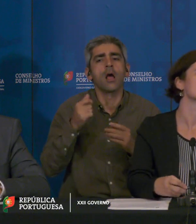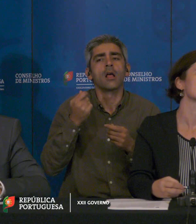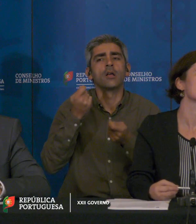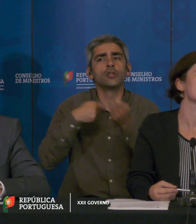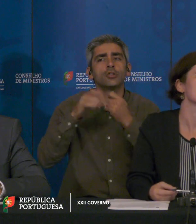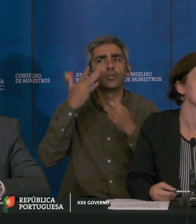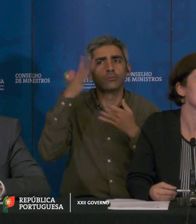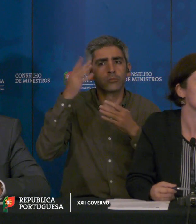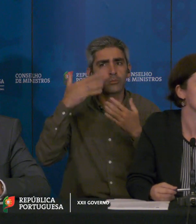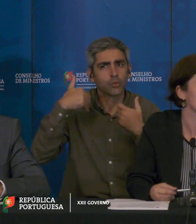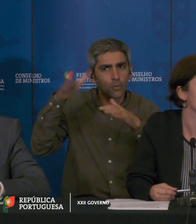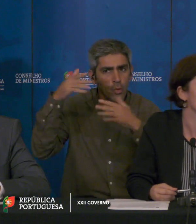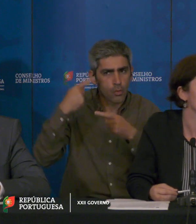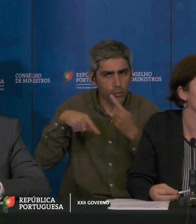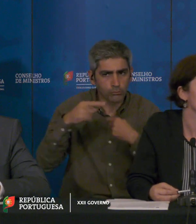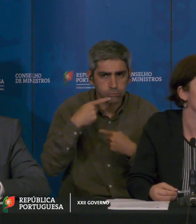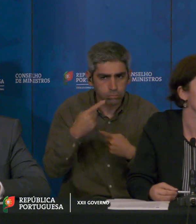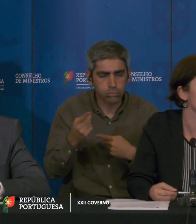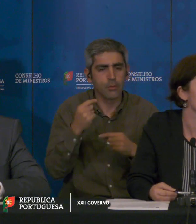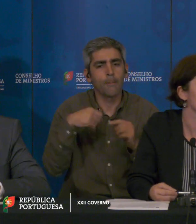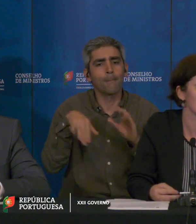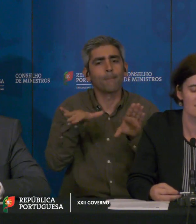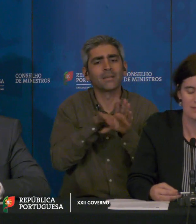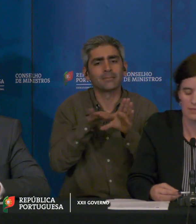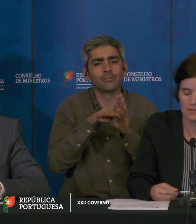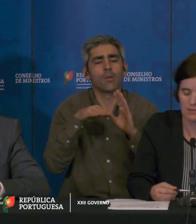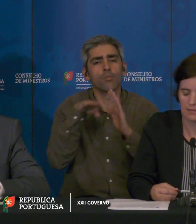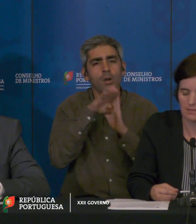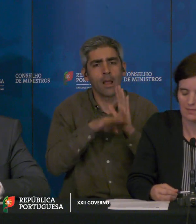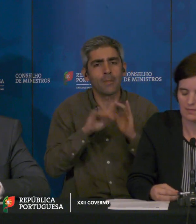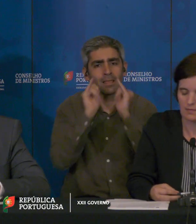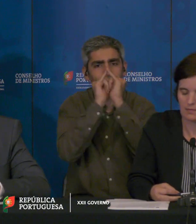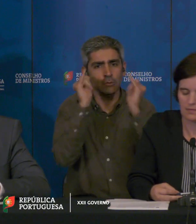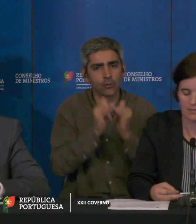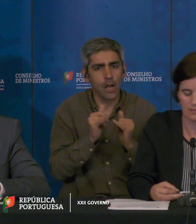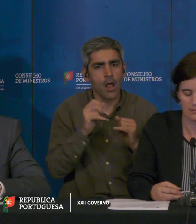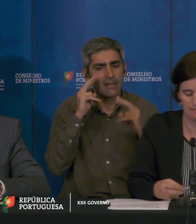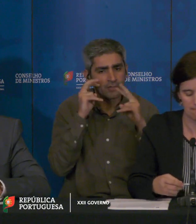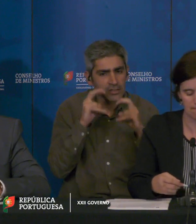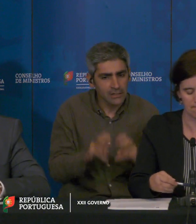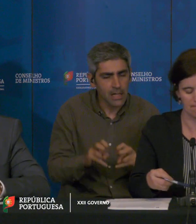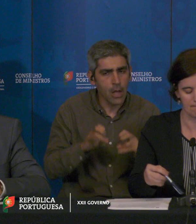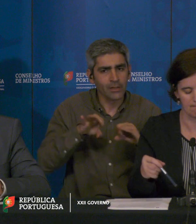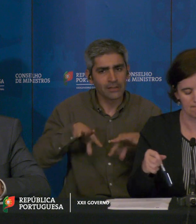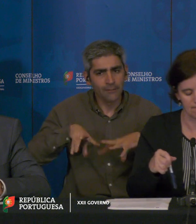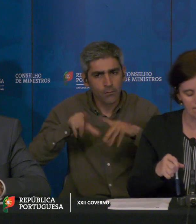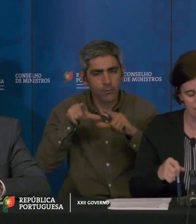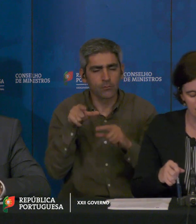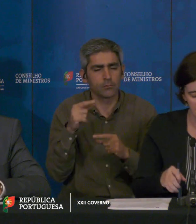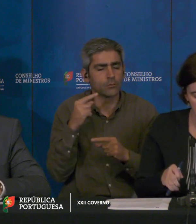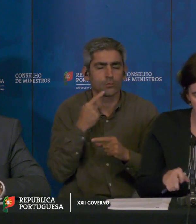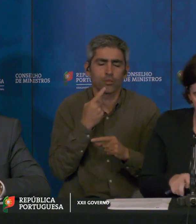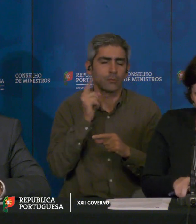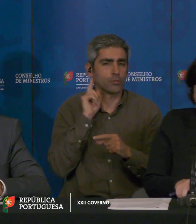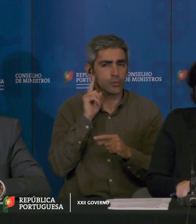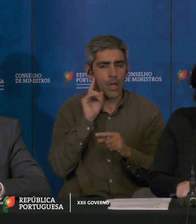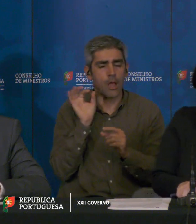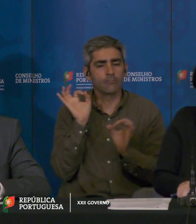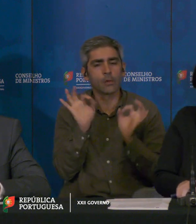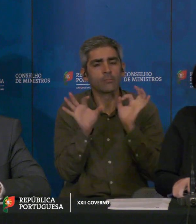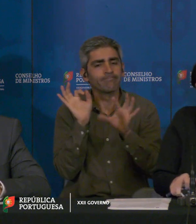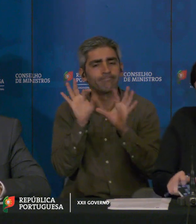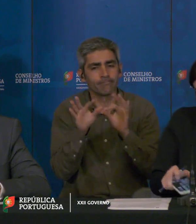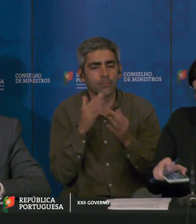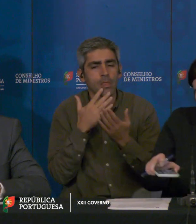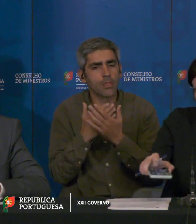participação em programas internacionais de investigação e desenvolvimento e com contributos decisivos para a vida do